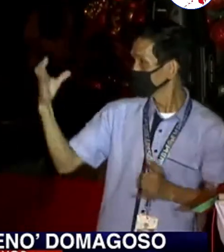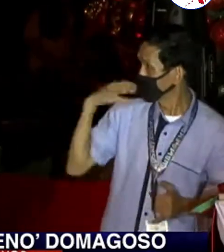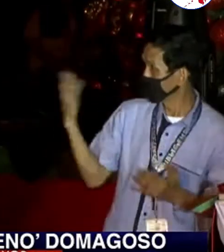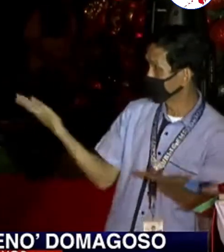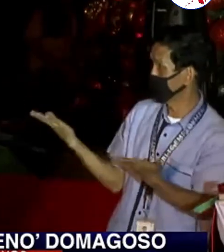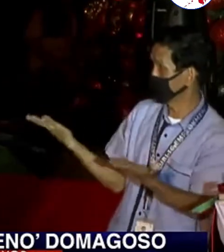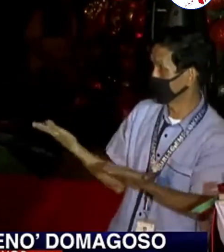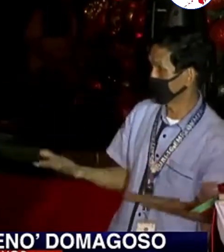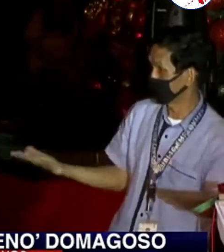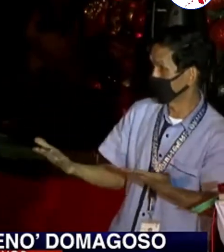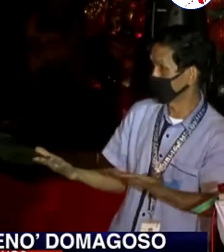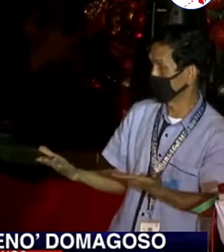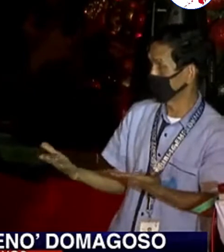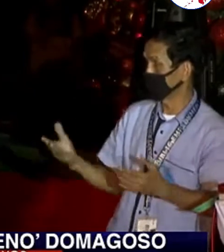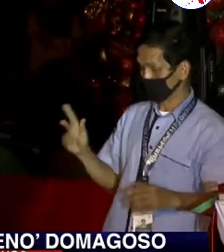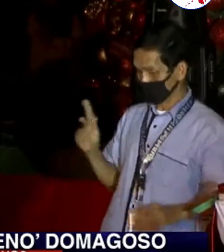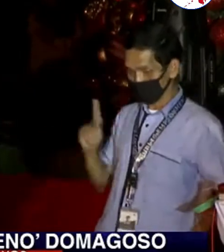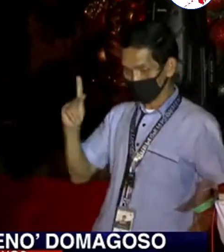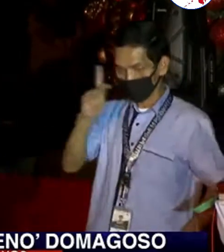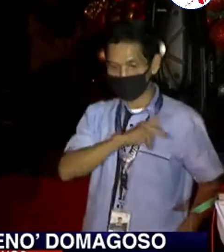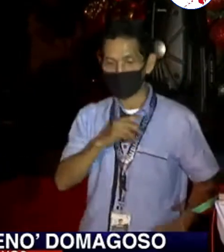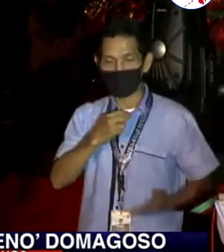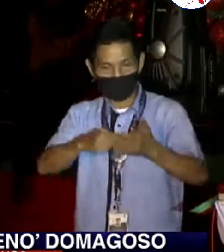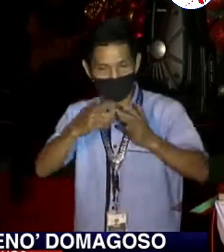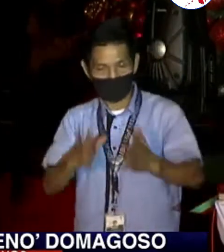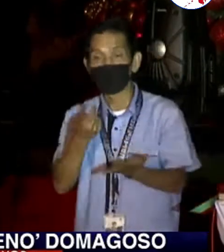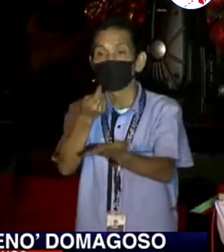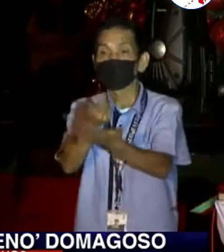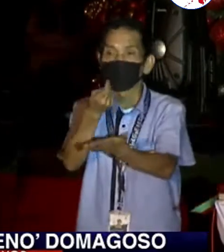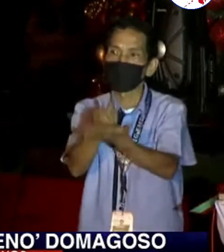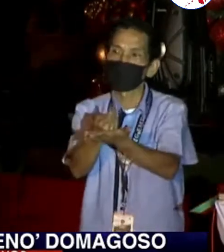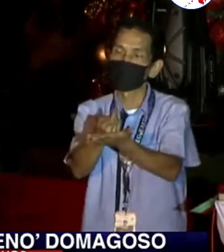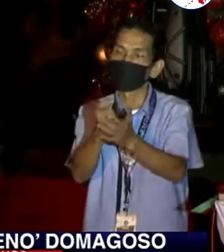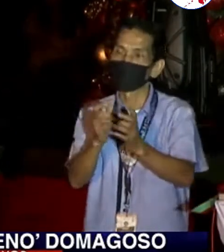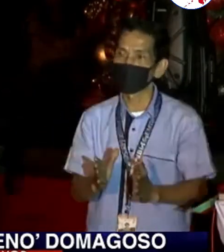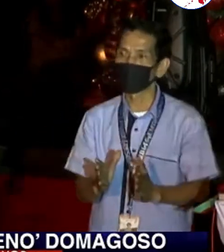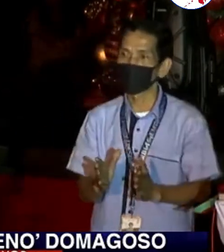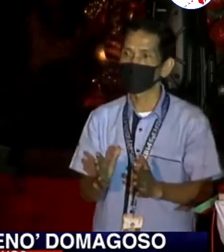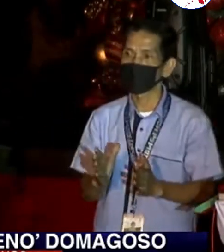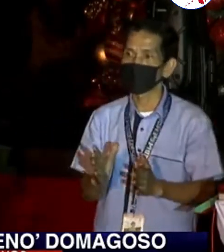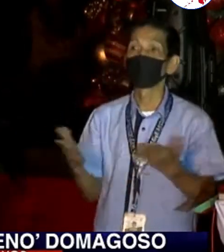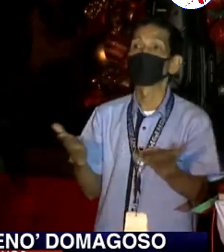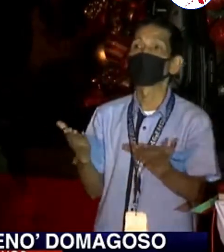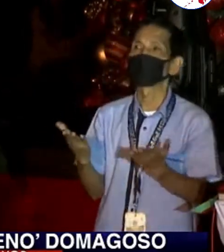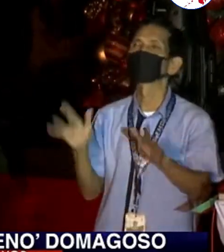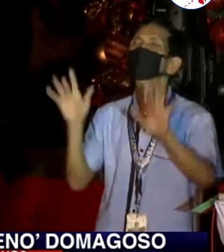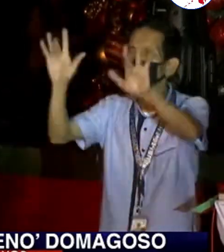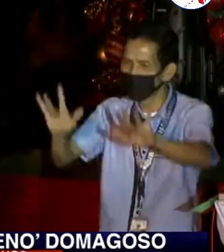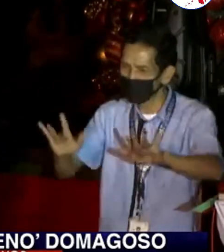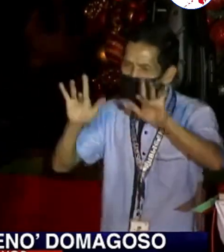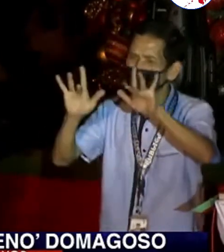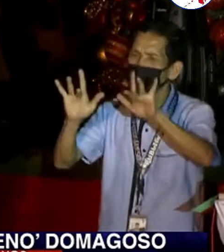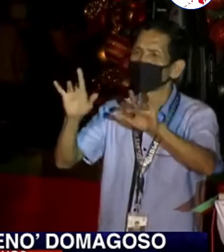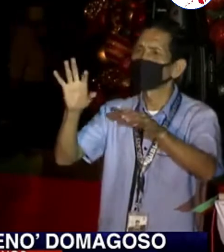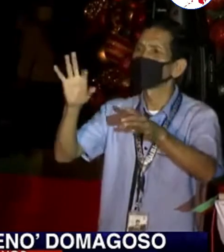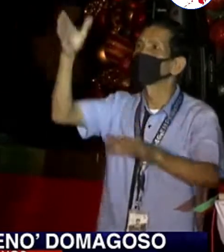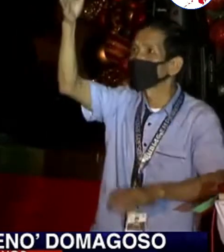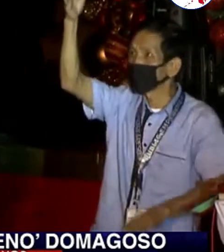nandito dito, kagawad, secretary, treasurer, pasasaan